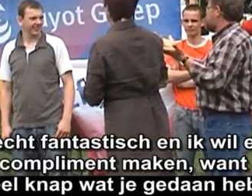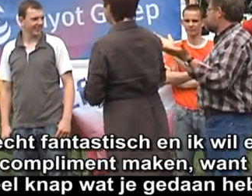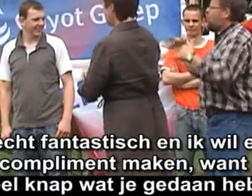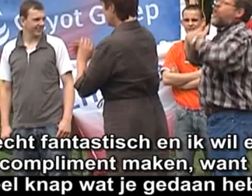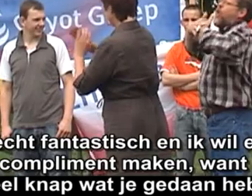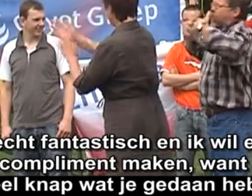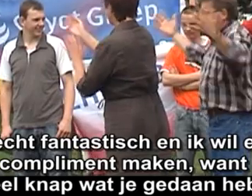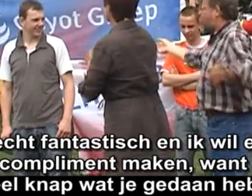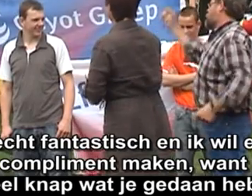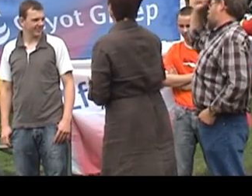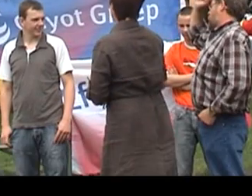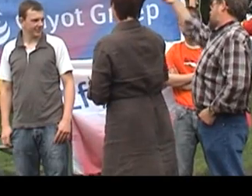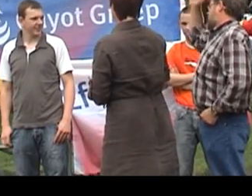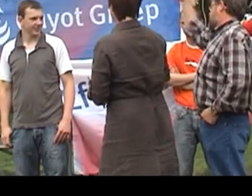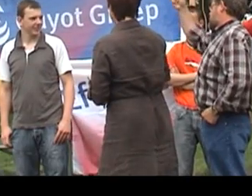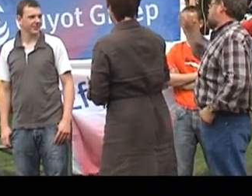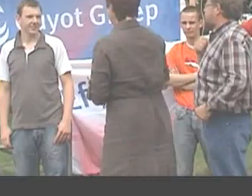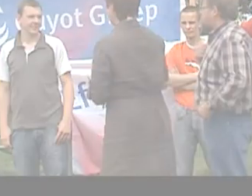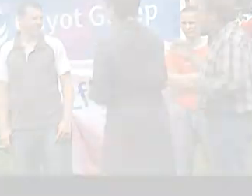compliment maken. Ik vind het heel knap wat je gedaan hebt.